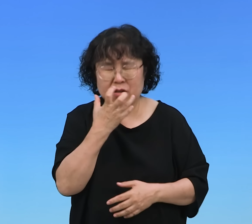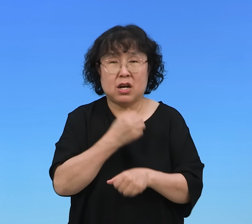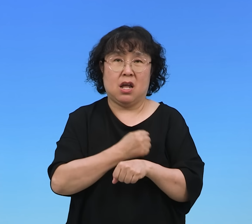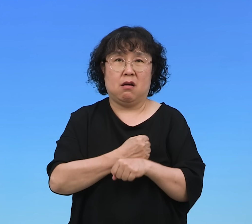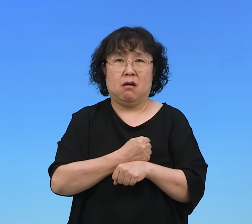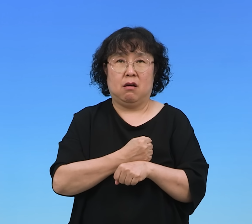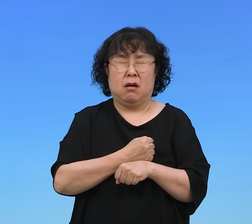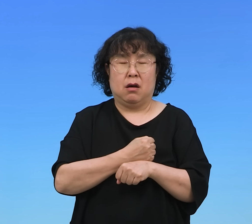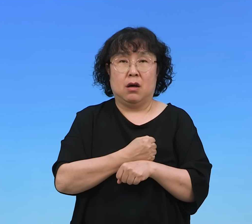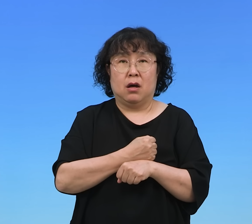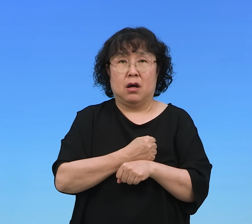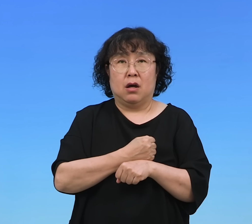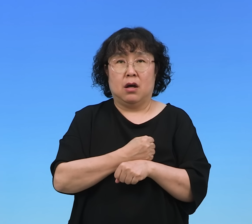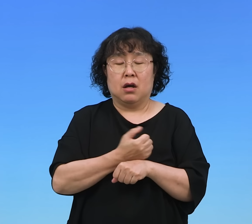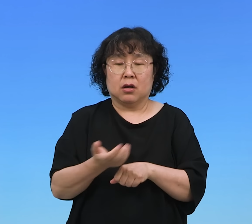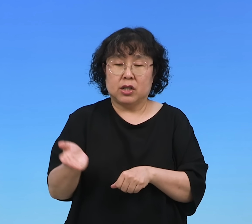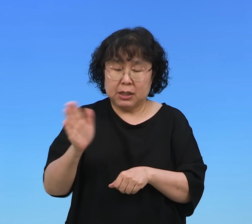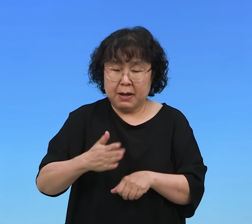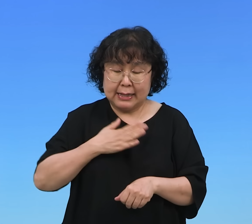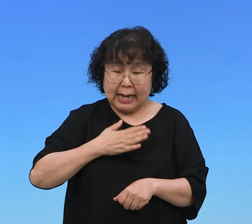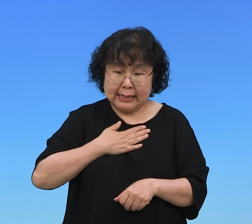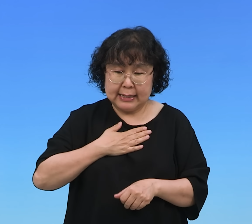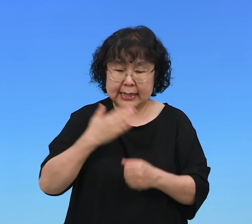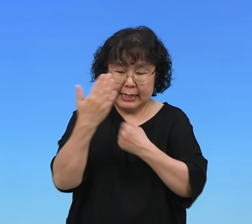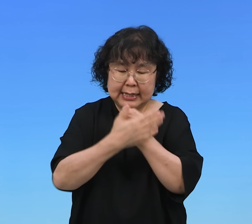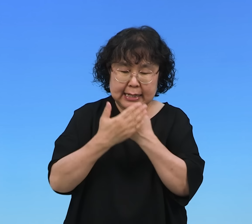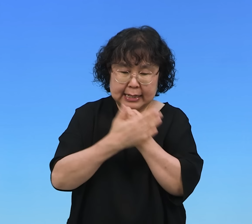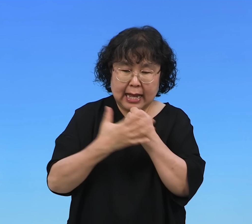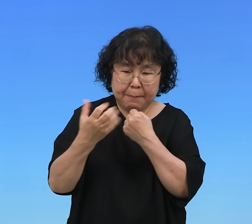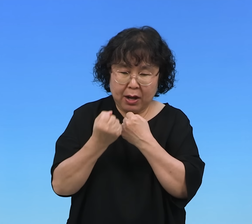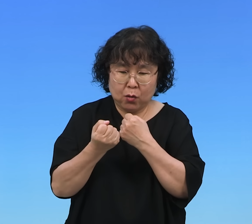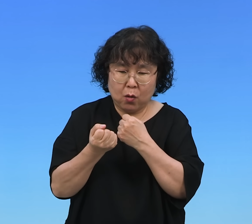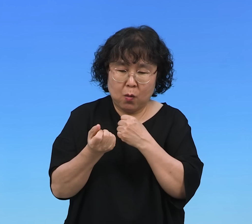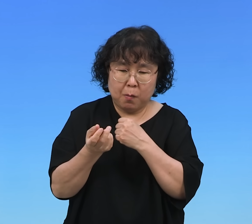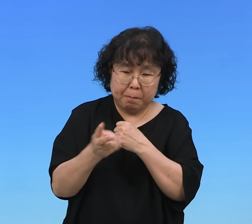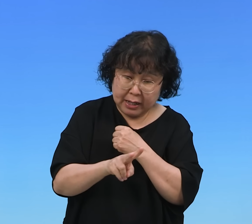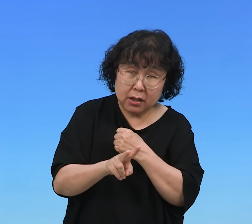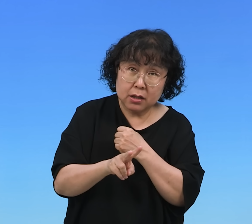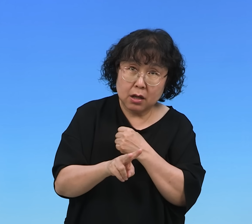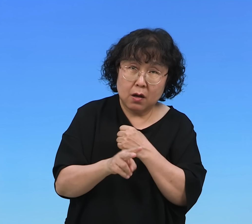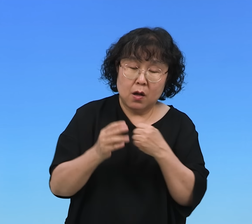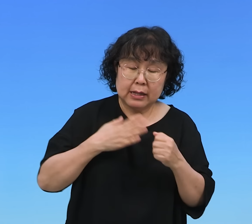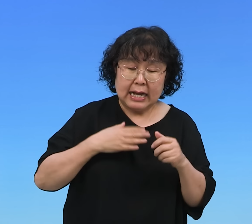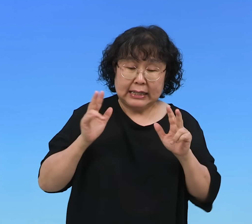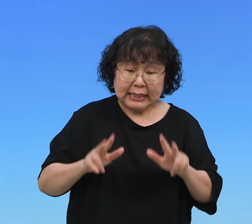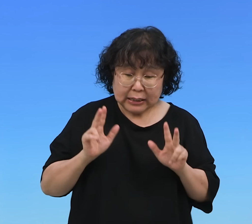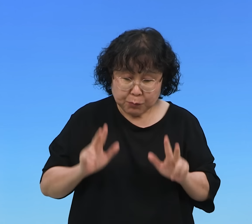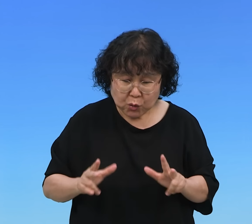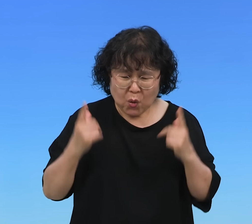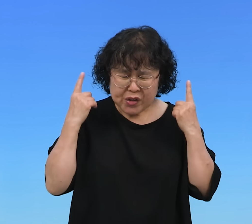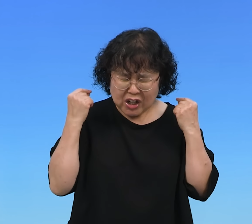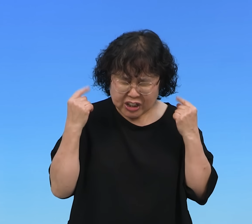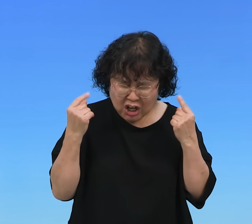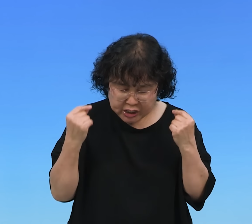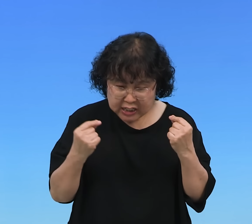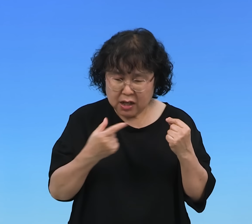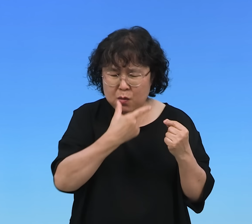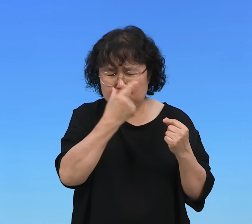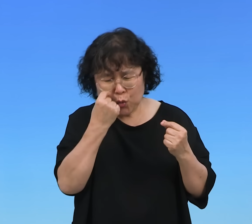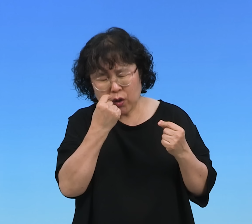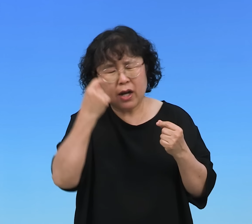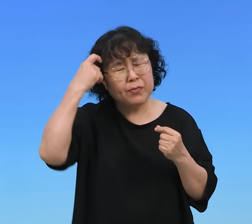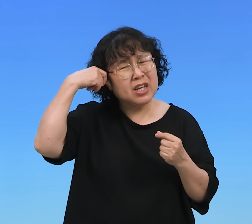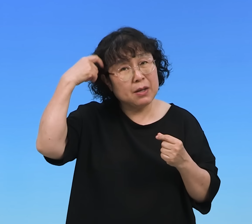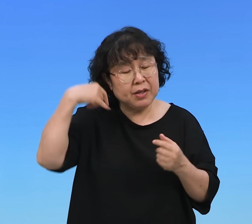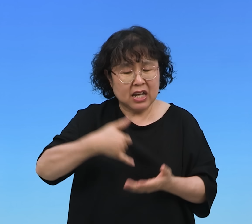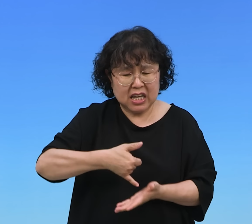받고 달라진 건요, 여전히 저는 목회자로서 결핍을 느껴요. 인격의 결핍, 능력의 결핍,